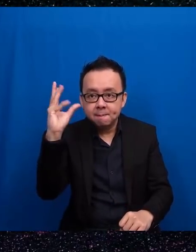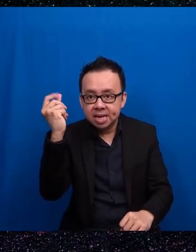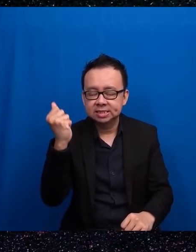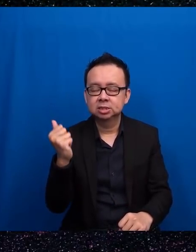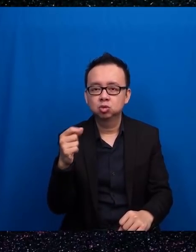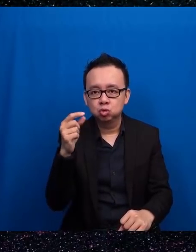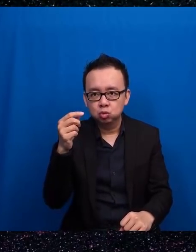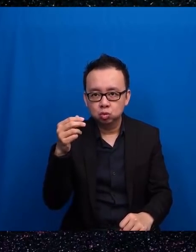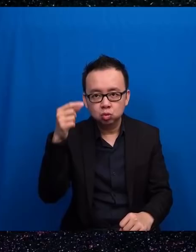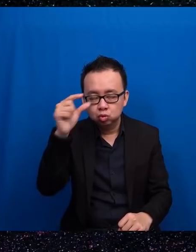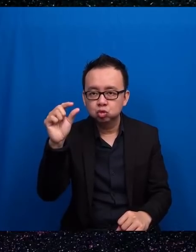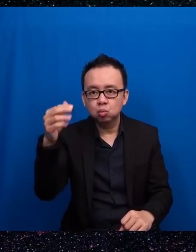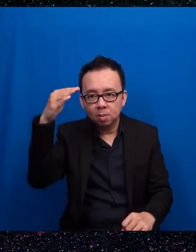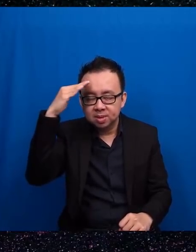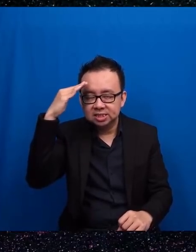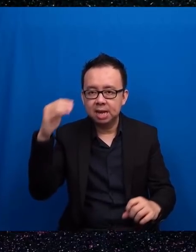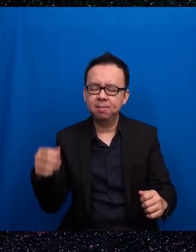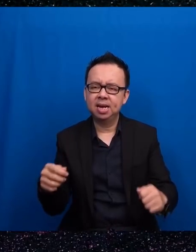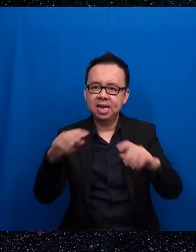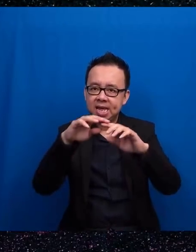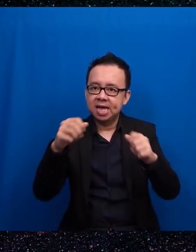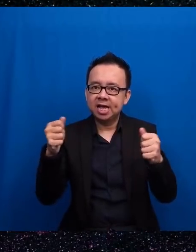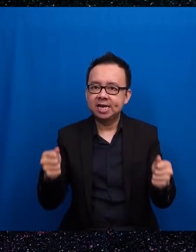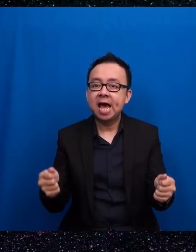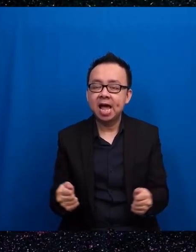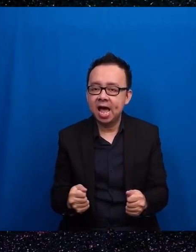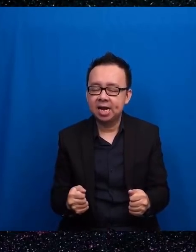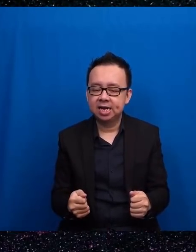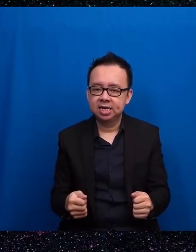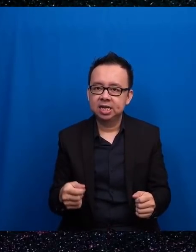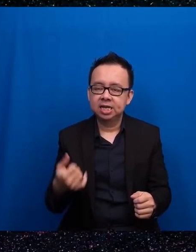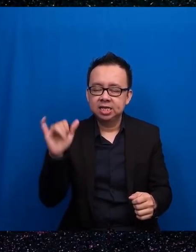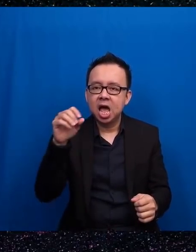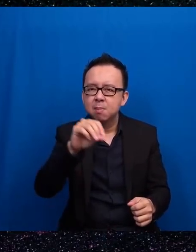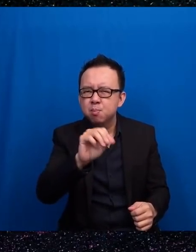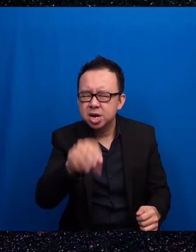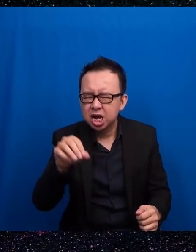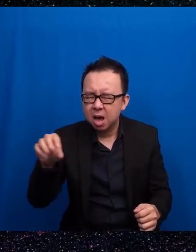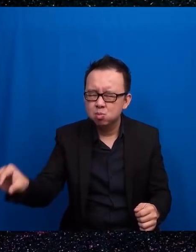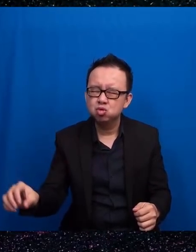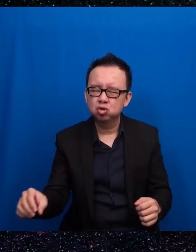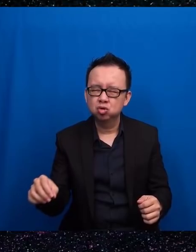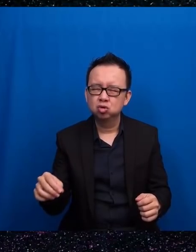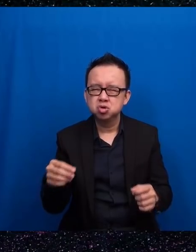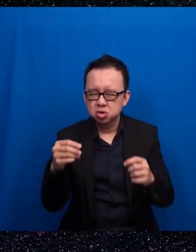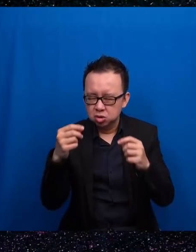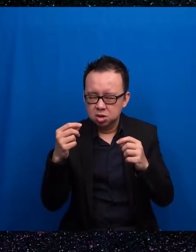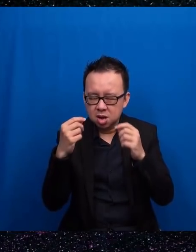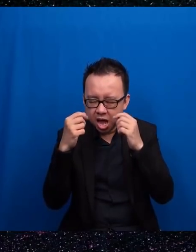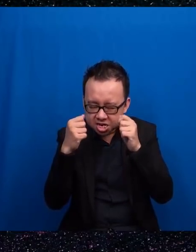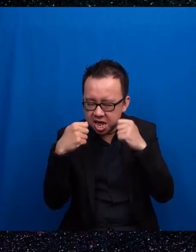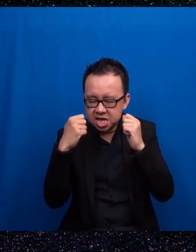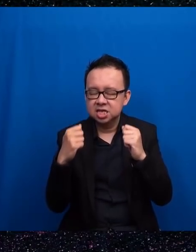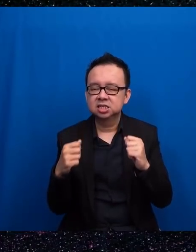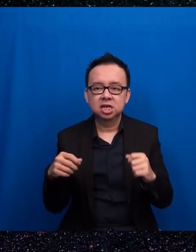kendaraan. Yang menabur dengan mencucurkan air mata. Udah nangis sekalian nabur